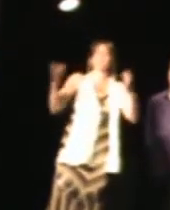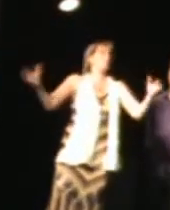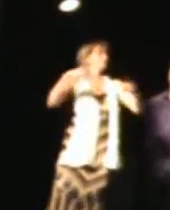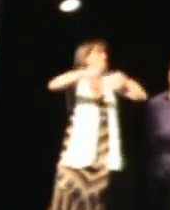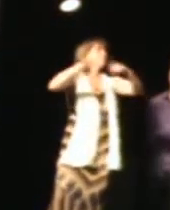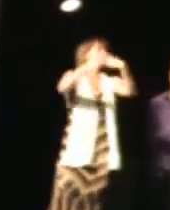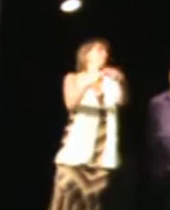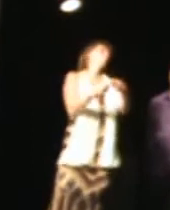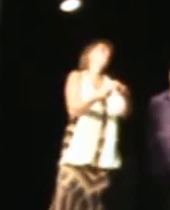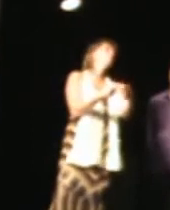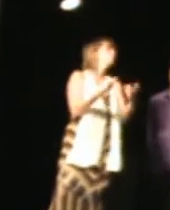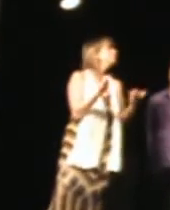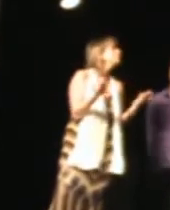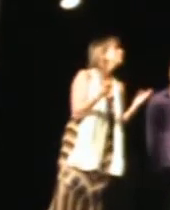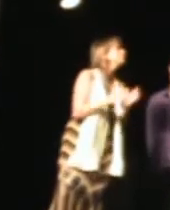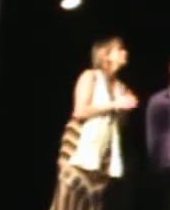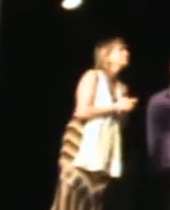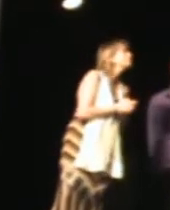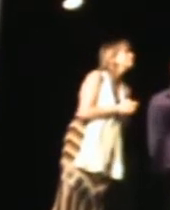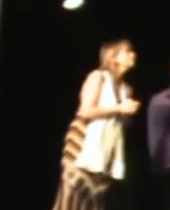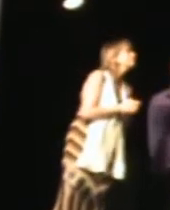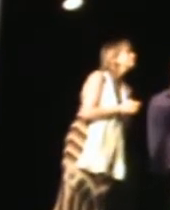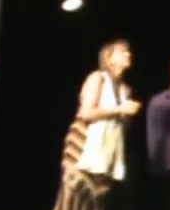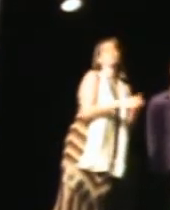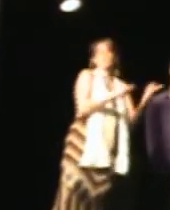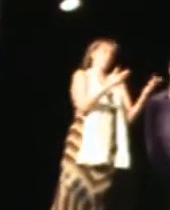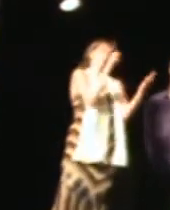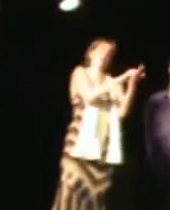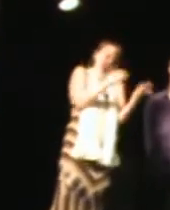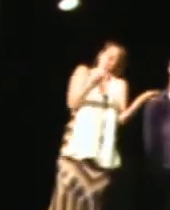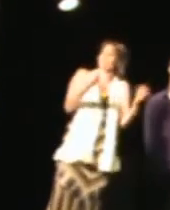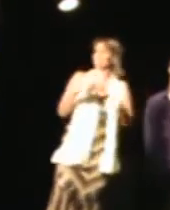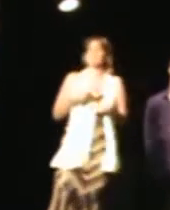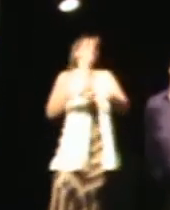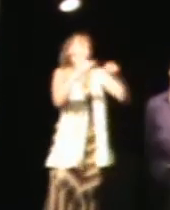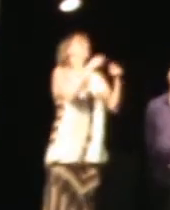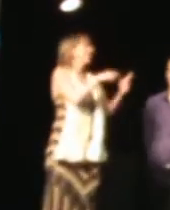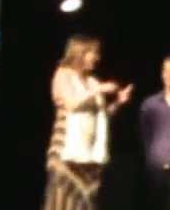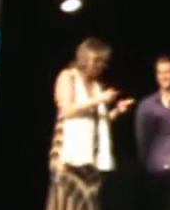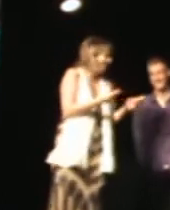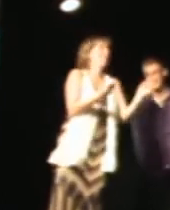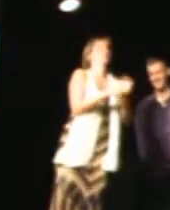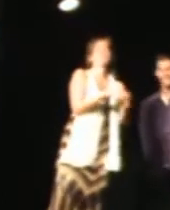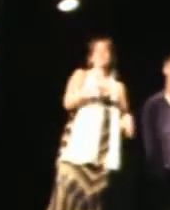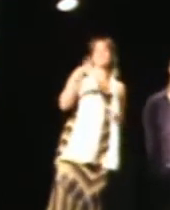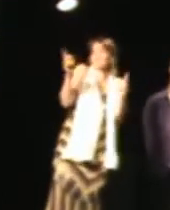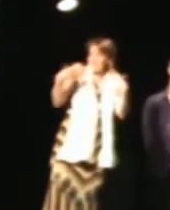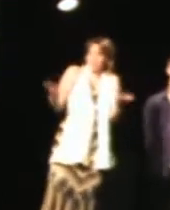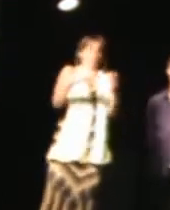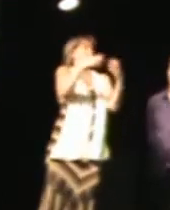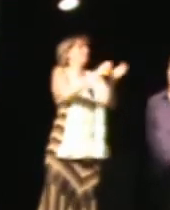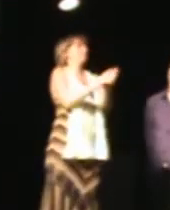B-elftal in jullie geleden, dus ik betekent wel dat we voetbal, zeg maar, aan het einde... Een B-elftal, die hebben een B-elftal, maar een B-elftal.